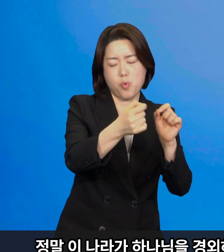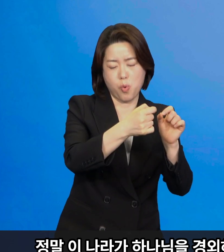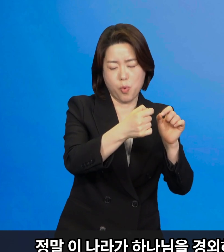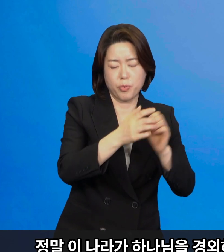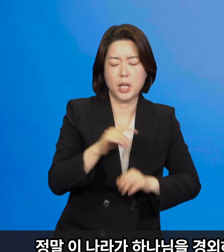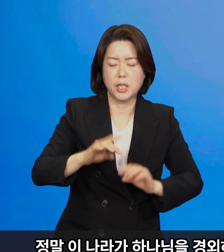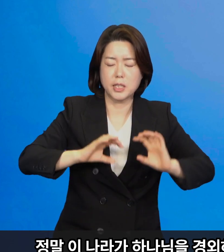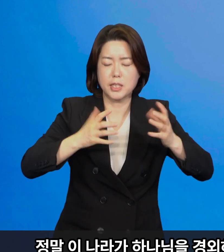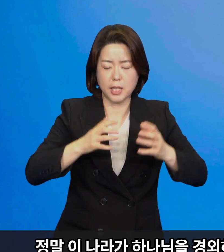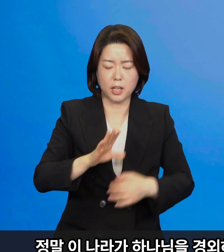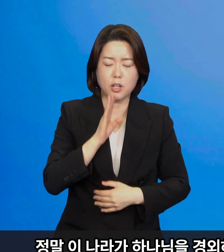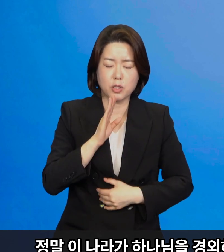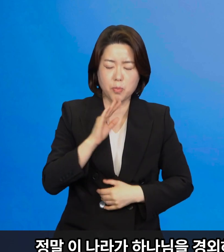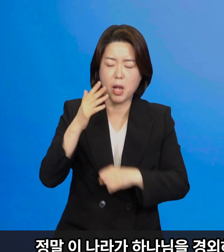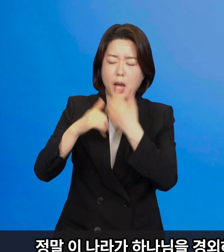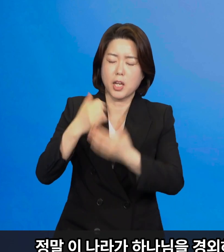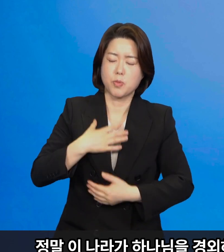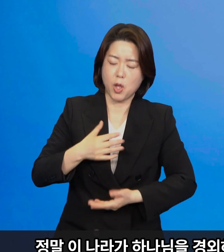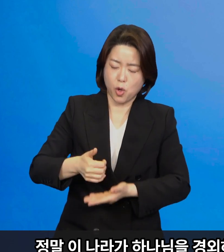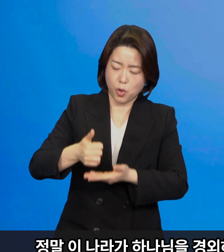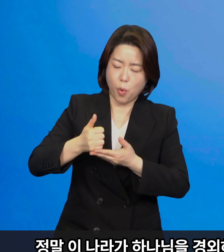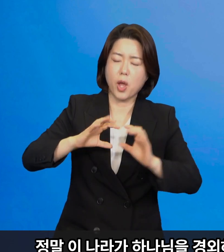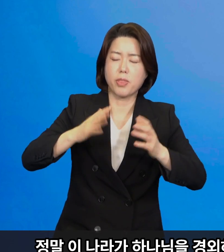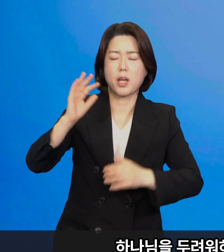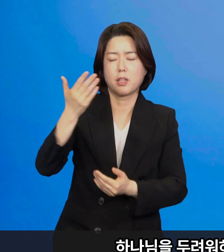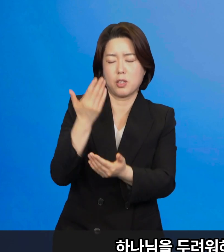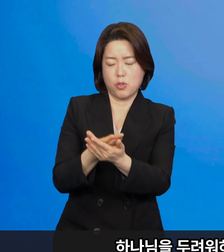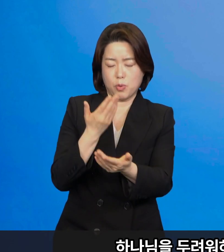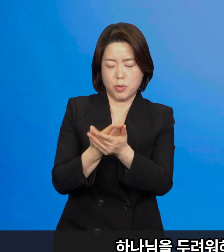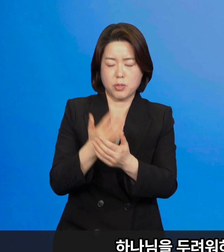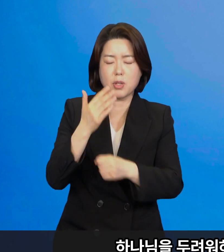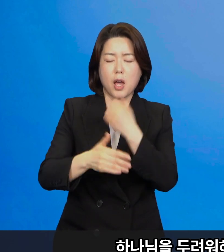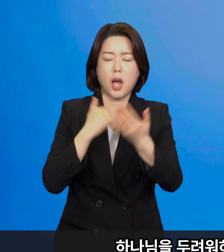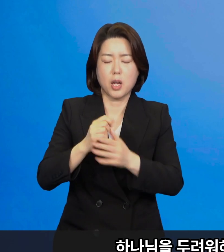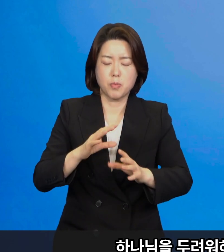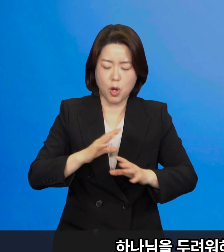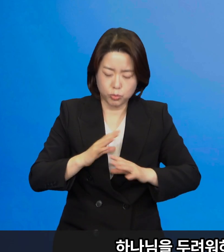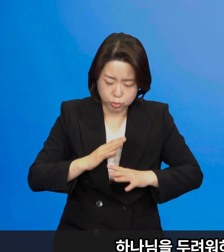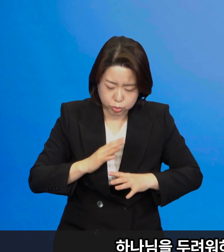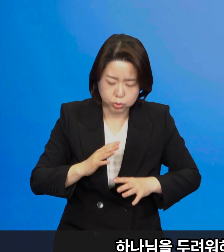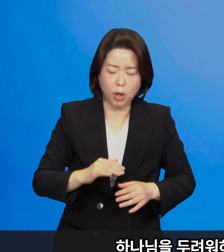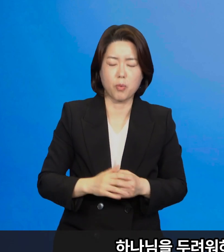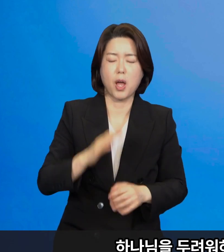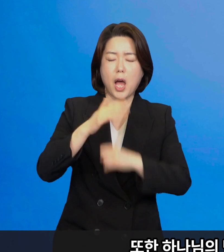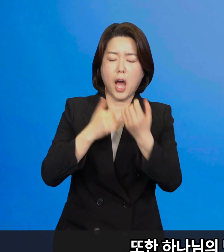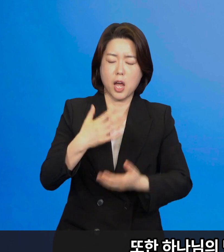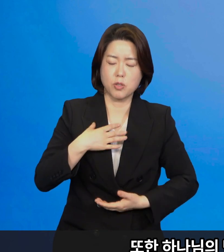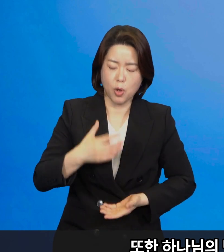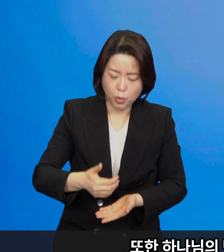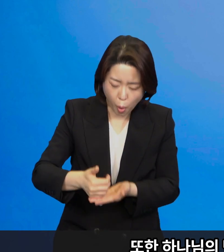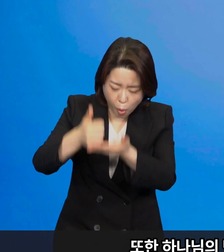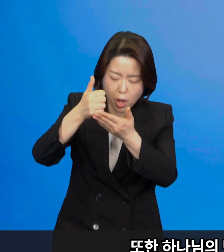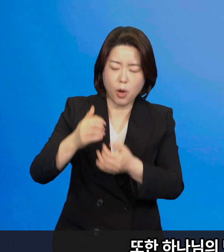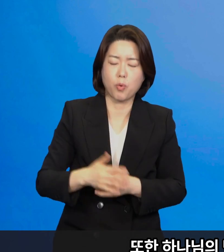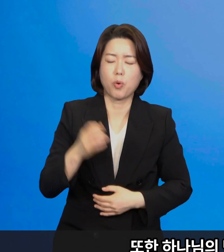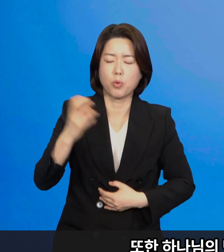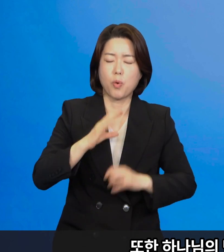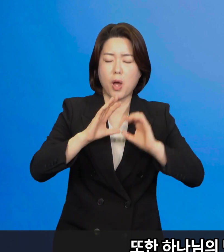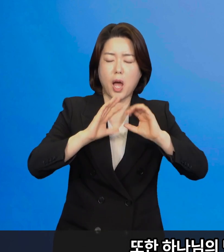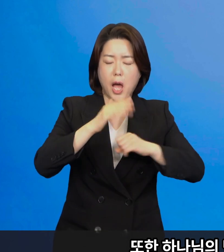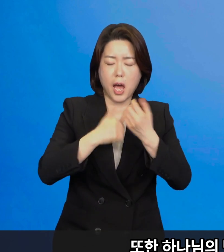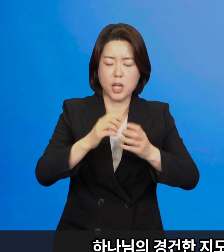정말 이 나라가 하나님을 경외하는 나라가 되게 하여 주시옵소서. 하나님을 두려워하며 하나님 경외하며 또한 하나님의